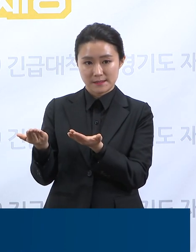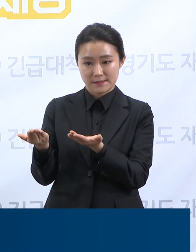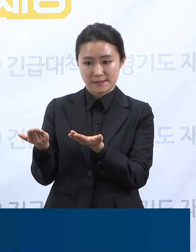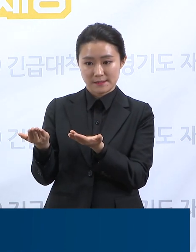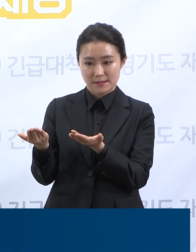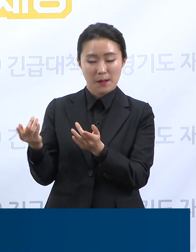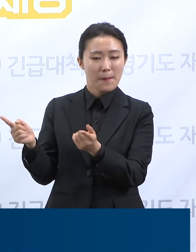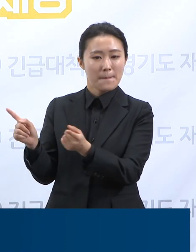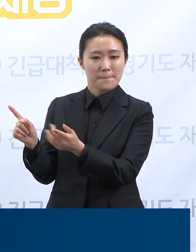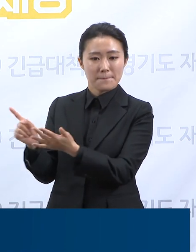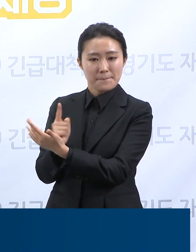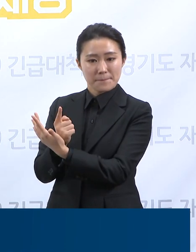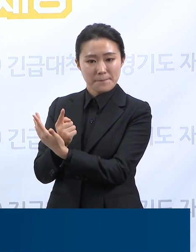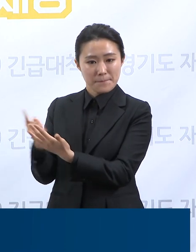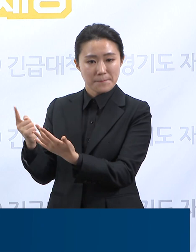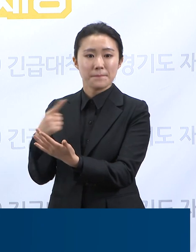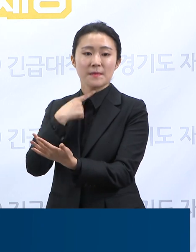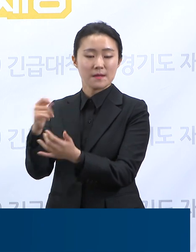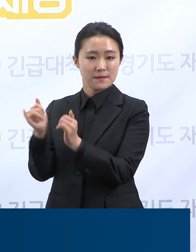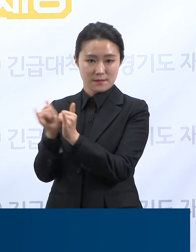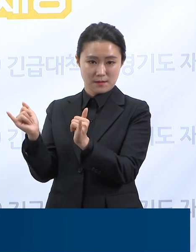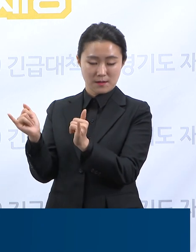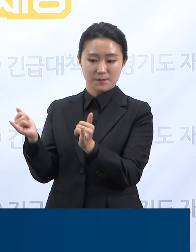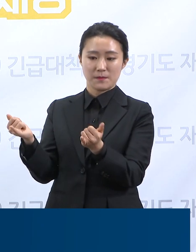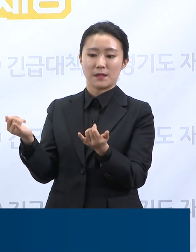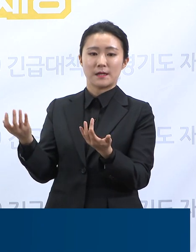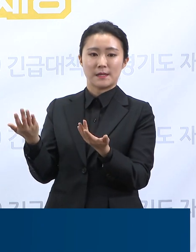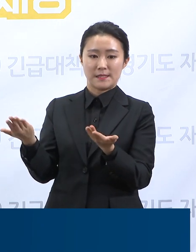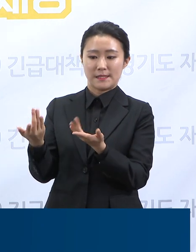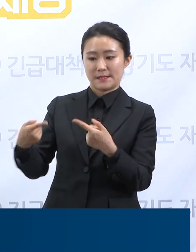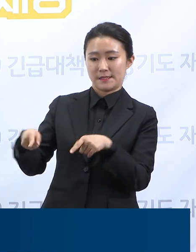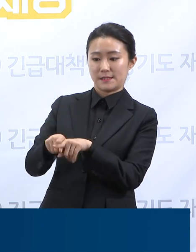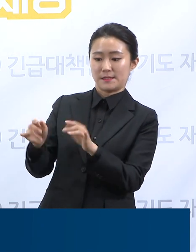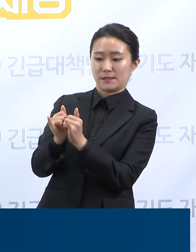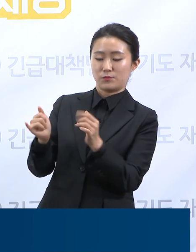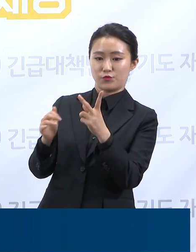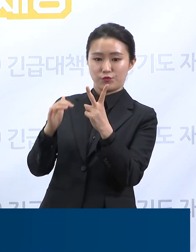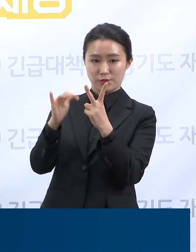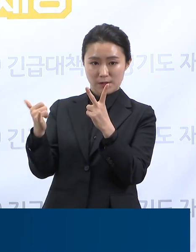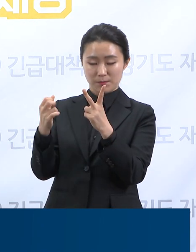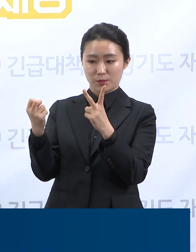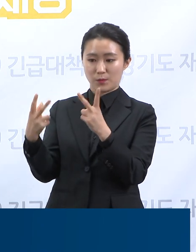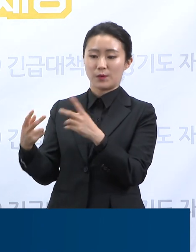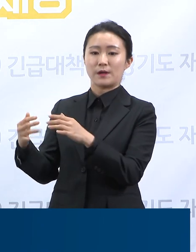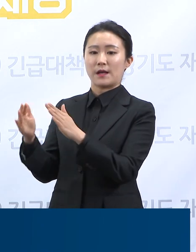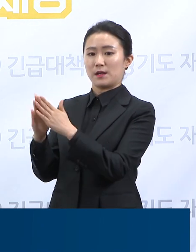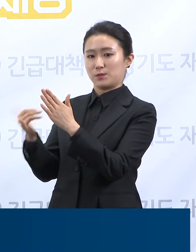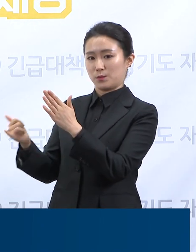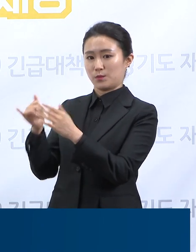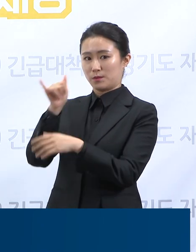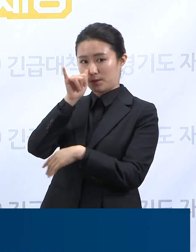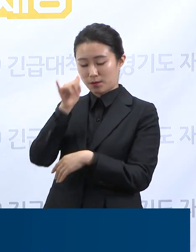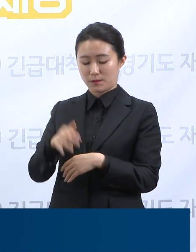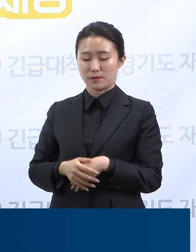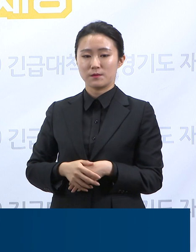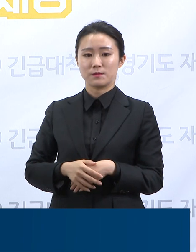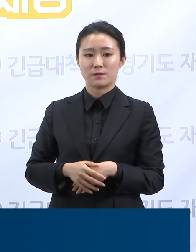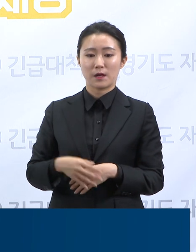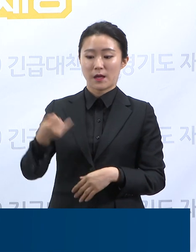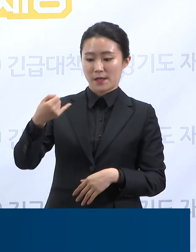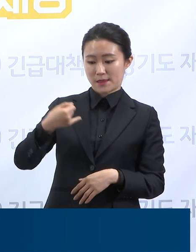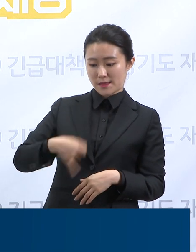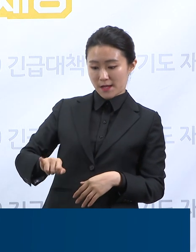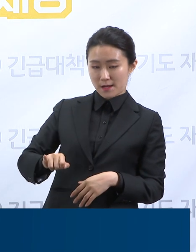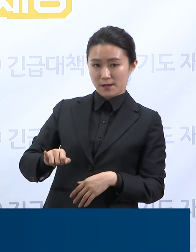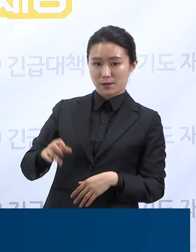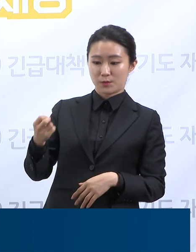동료 2명과 친구 1명으로, 이중기 확진자의 직장 동료로 안산시에 거주하는 확진자의 딸과 사위가